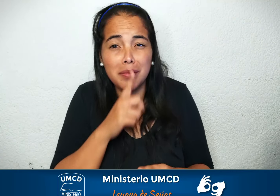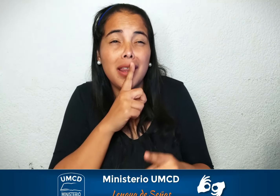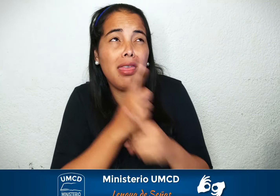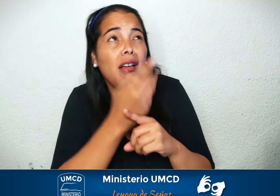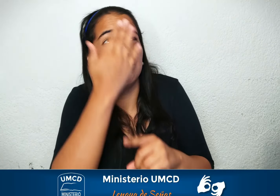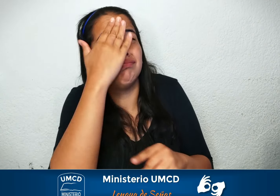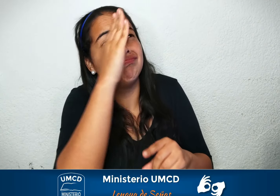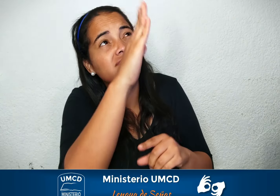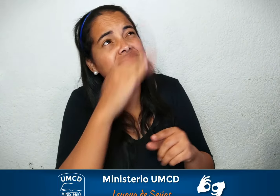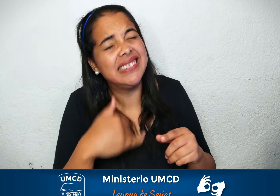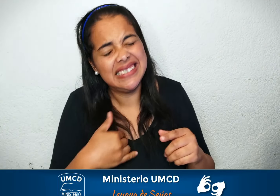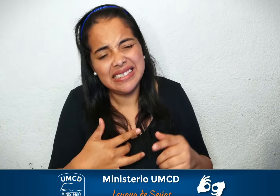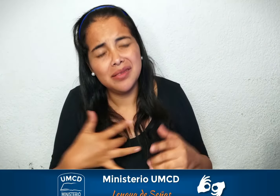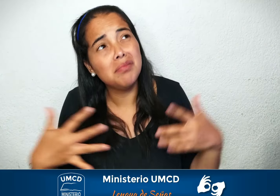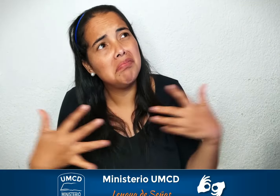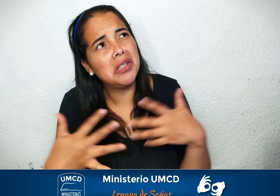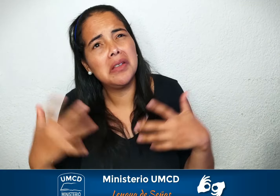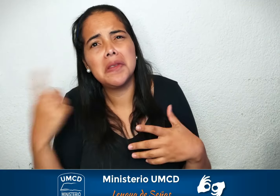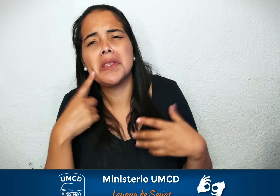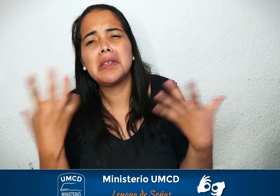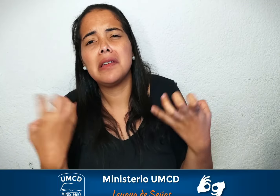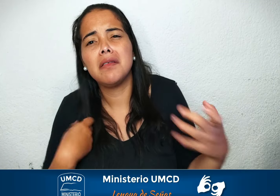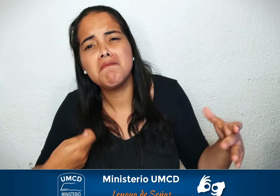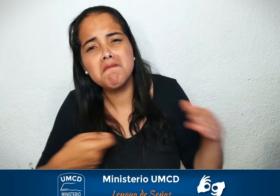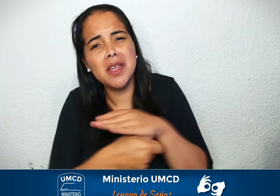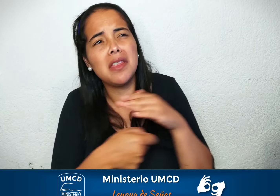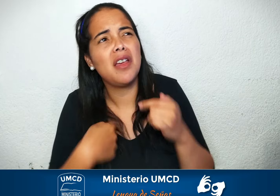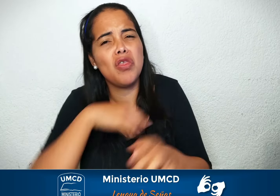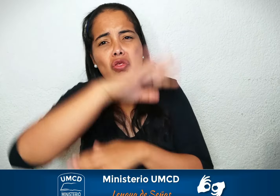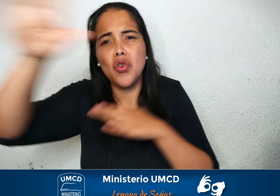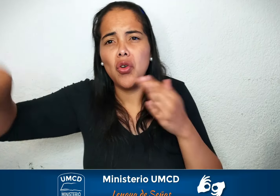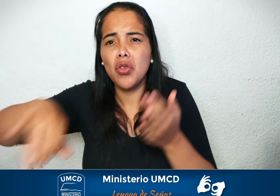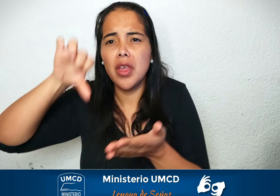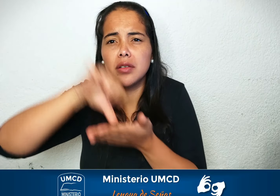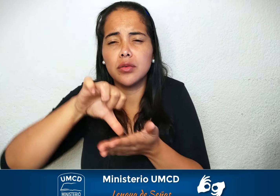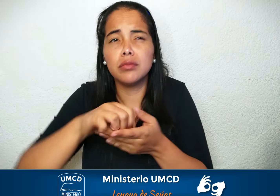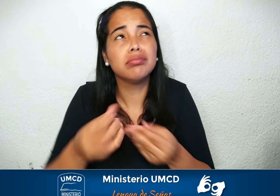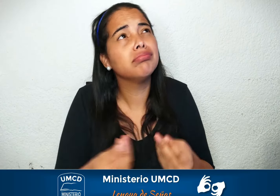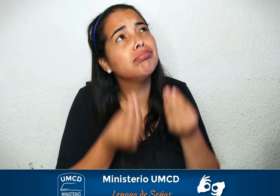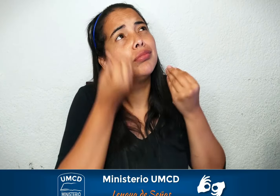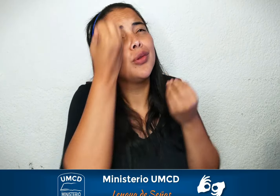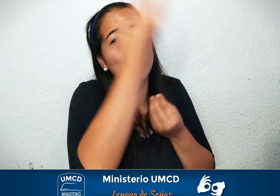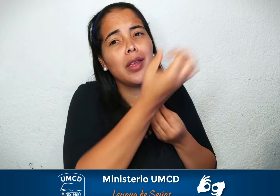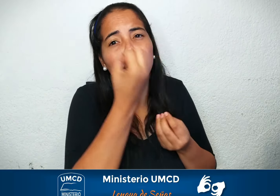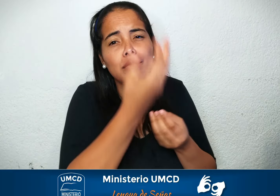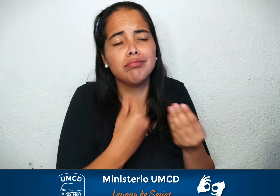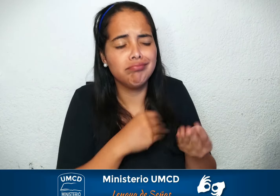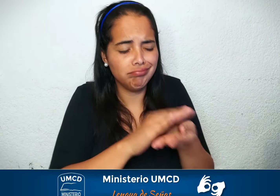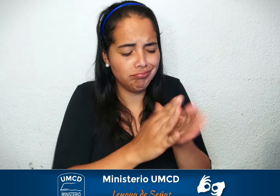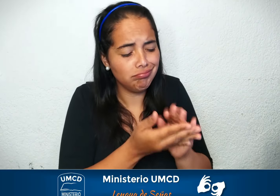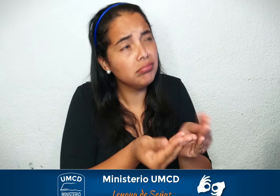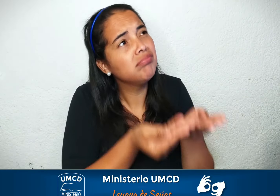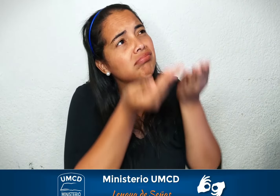su corazón a causa de las amenazas del rey asirio, y en la casa del Señor él